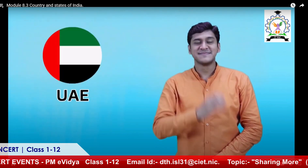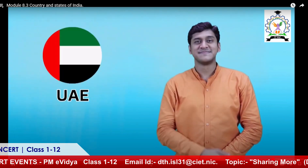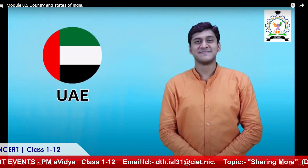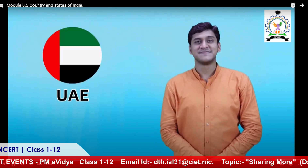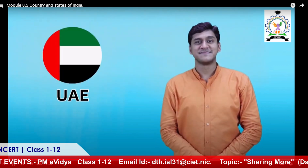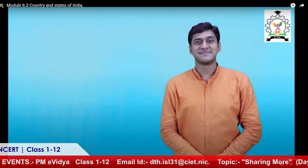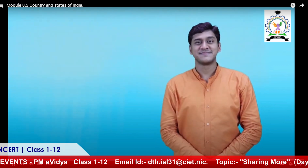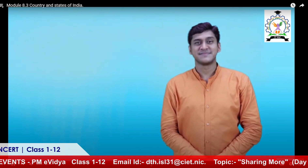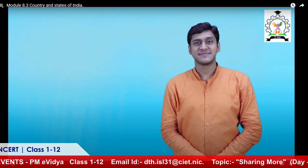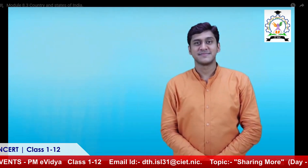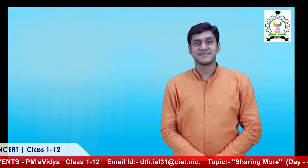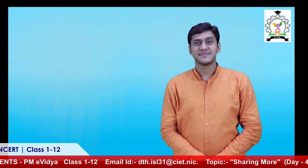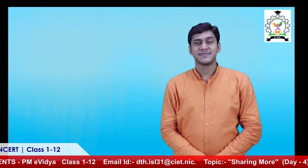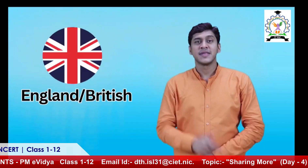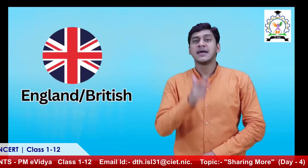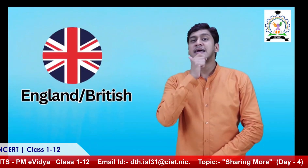संयुक्त अरब अमीरात,